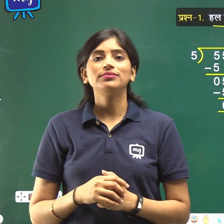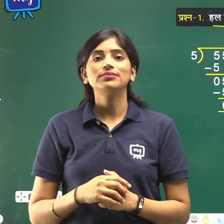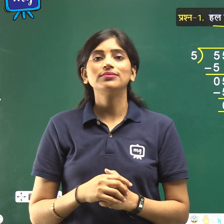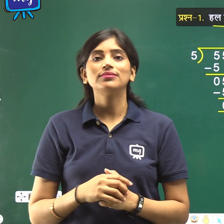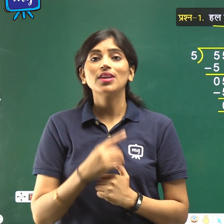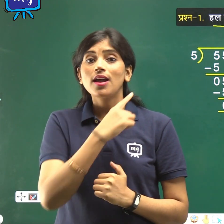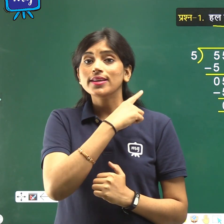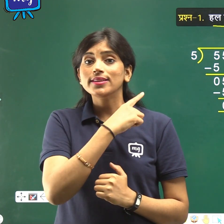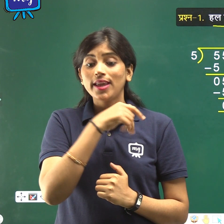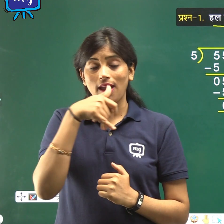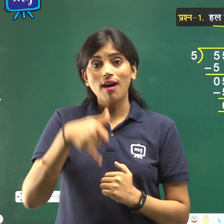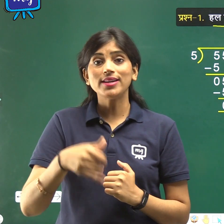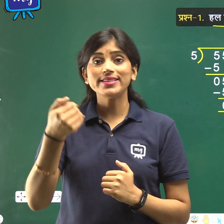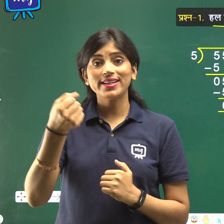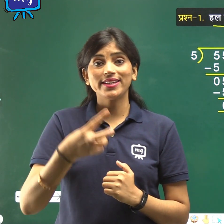ये है संख्या।